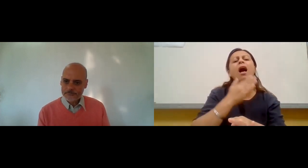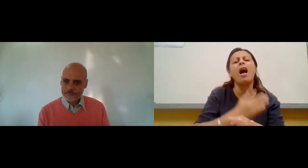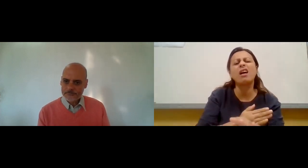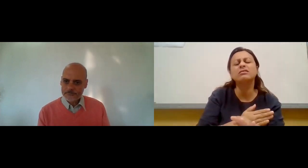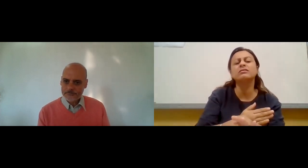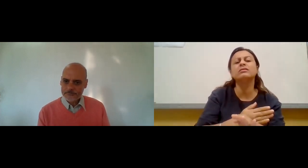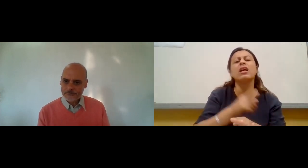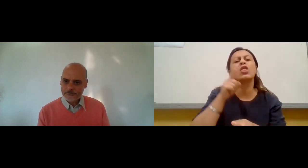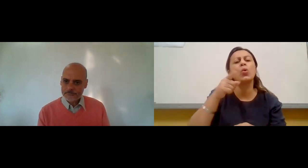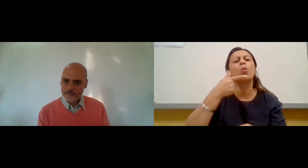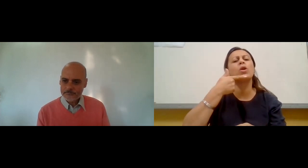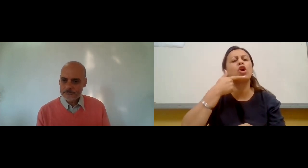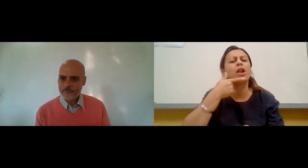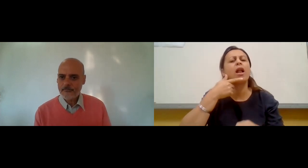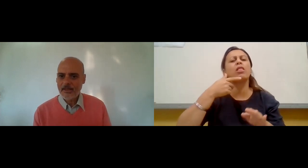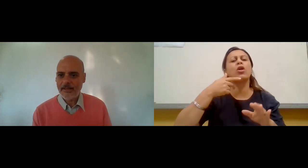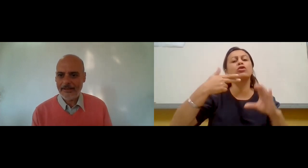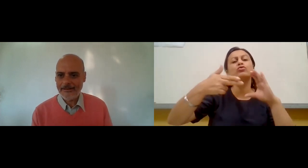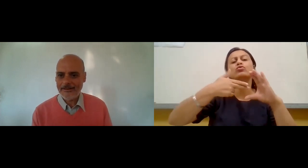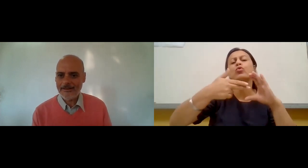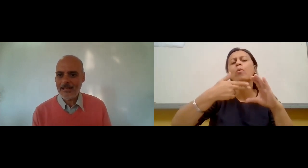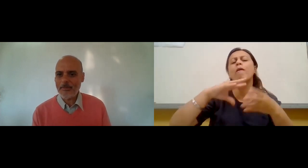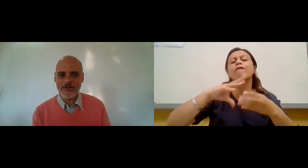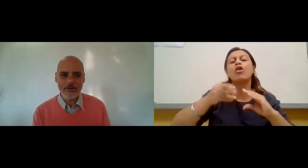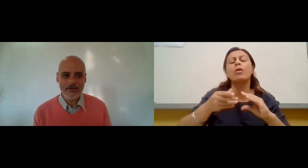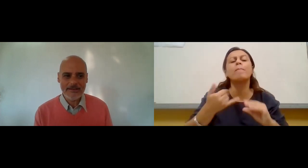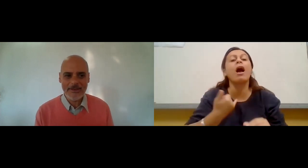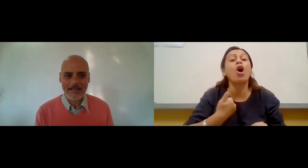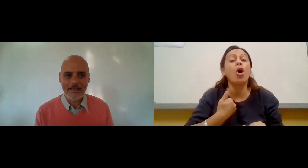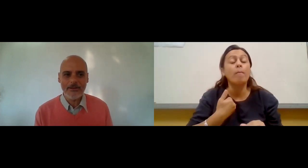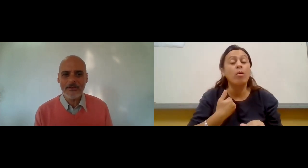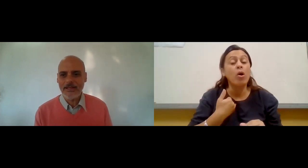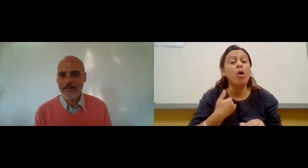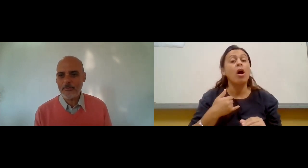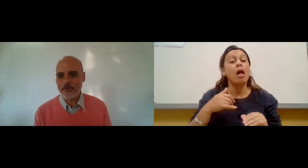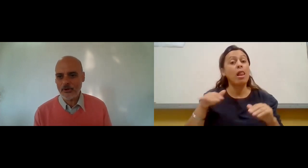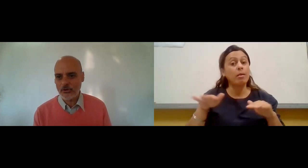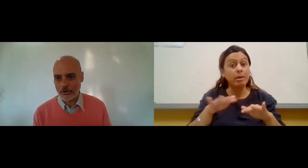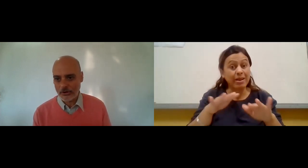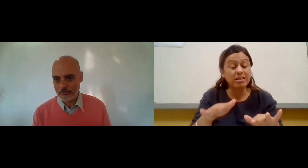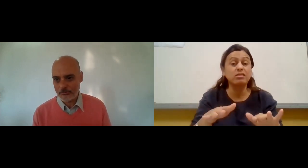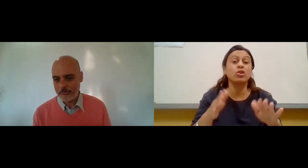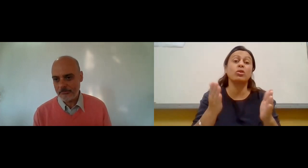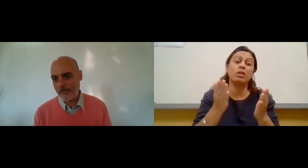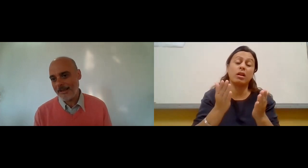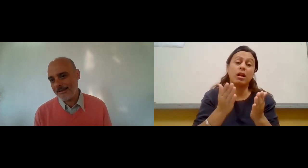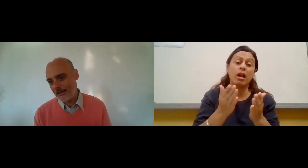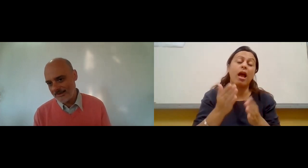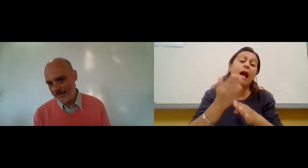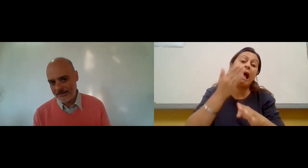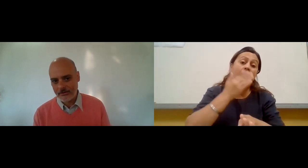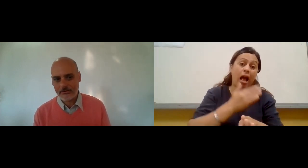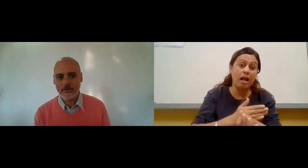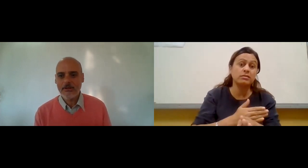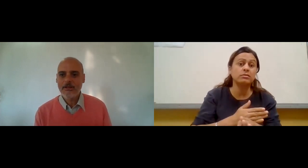Leonardo, o cómo haríamos. La preparación siempre está a cargo de profesores sordos, la parte de